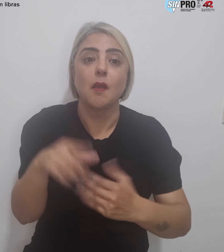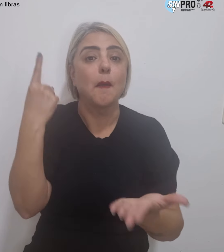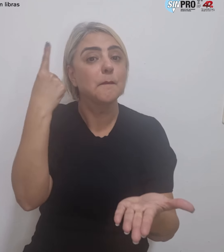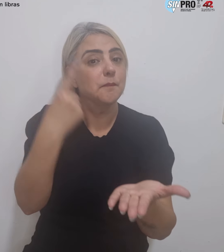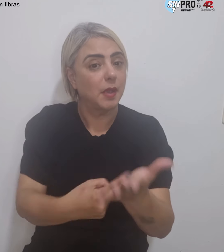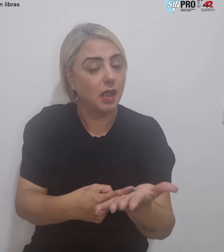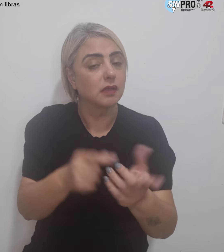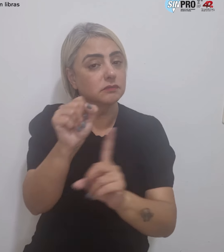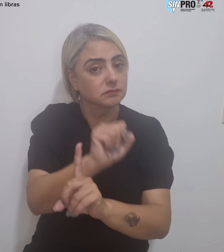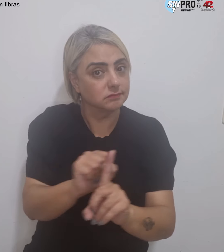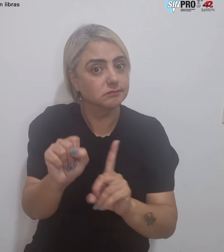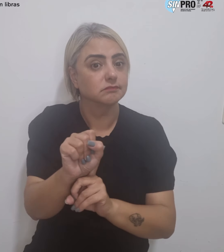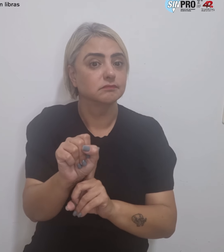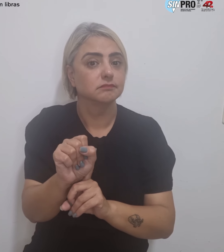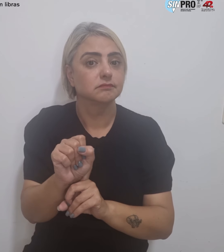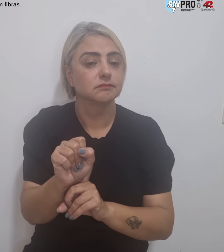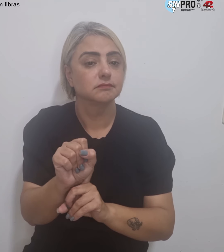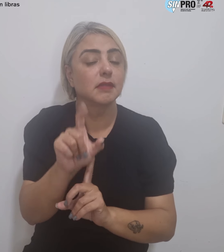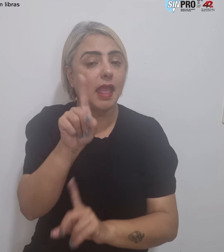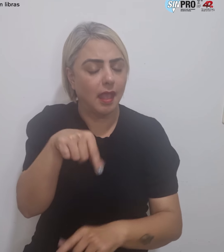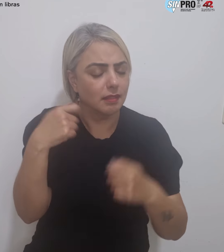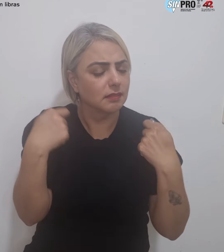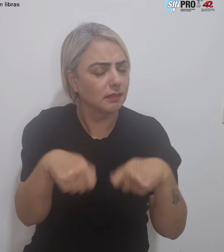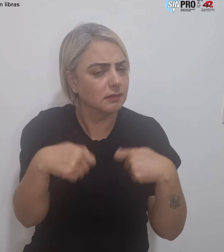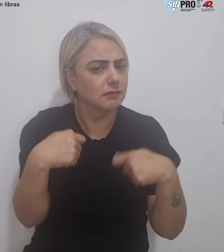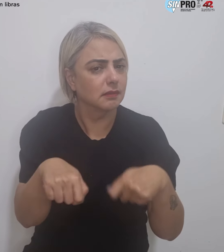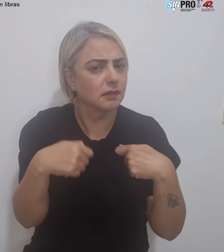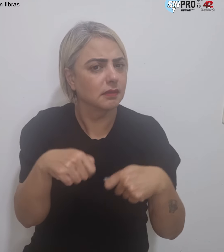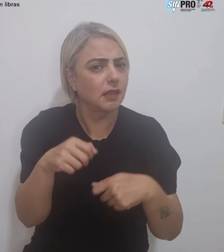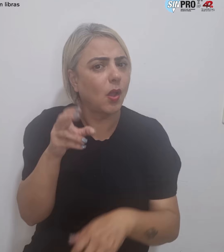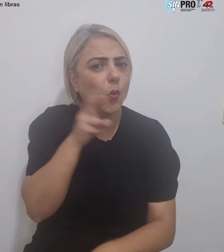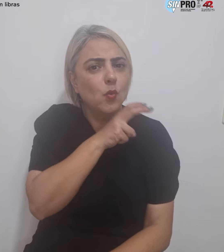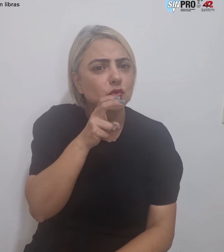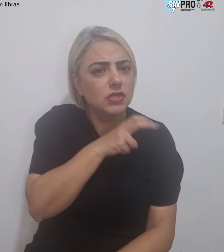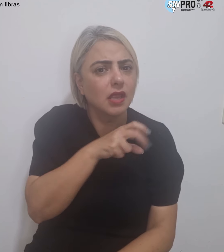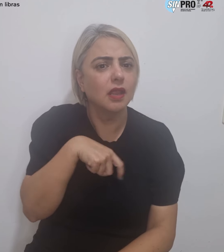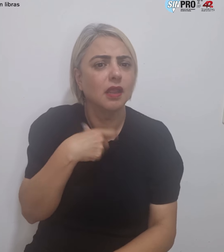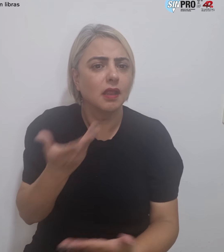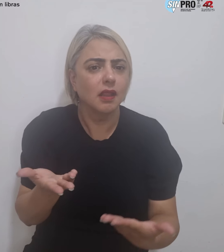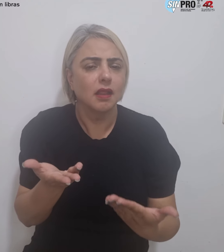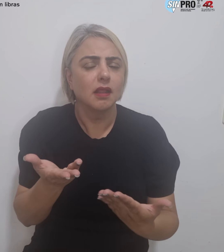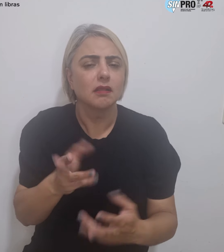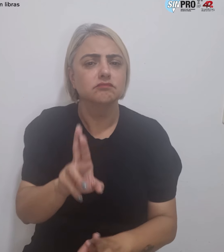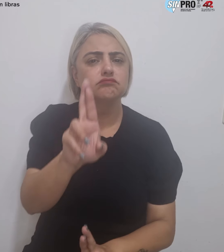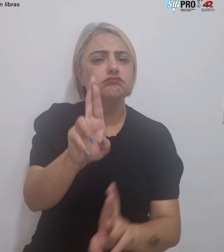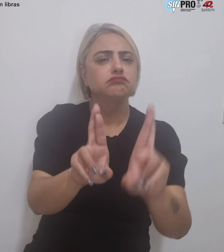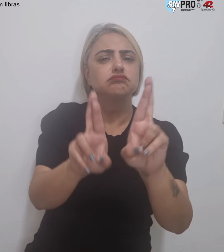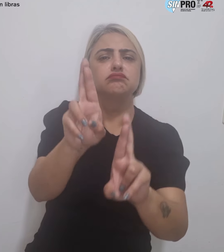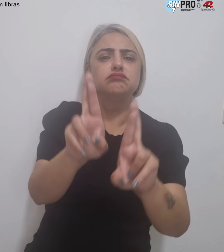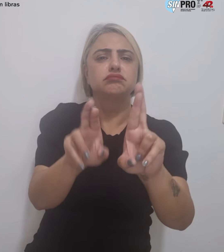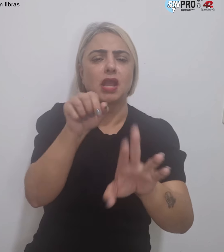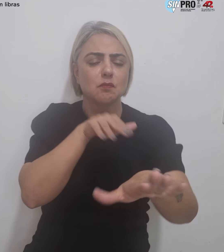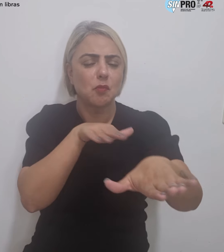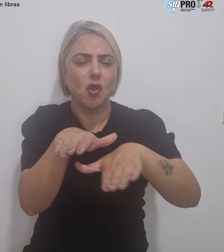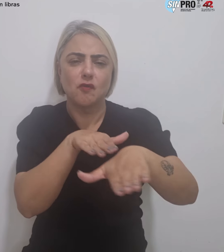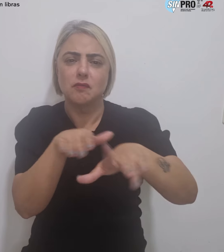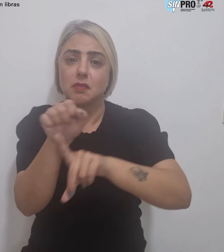socialmente. É necessário e urgente que as representações dos movimentos sociais